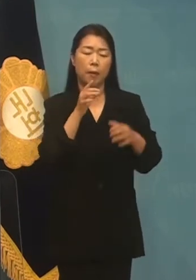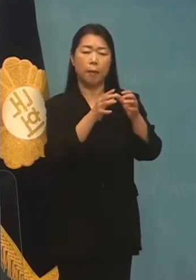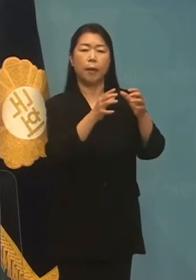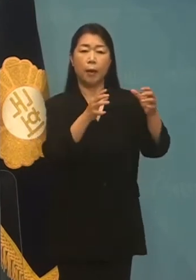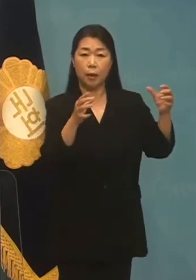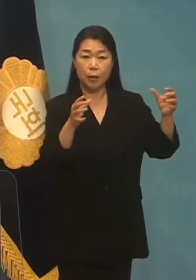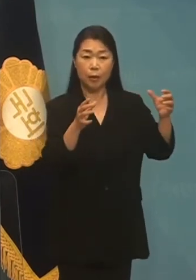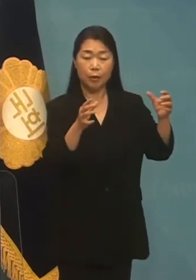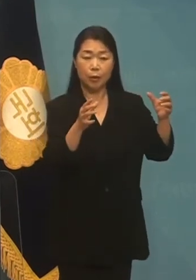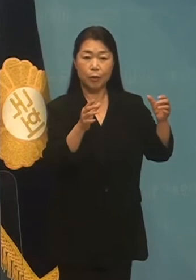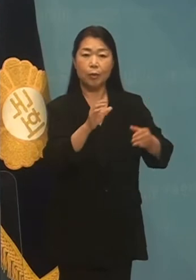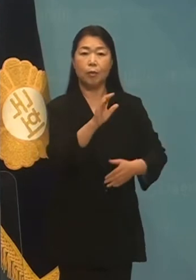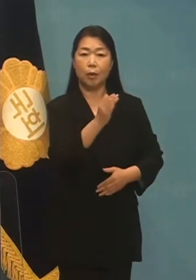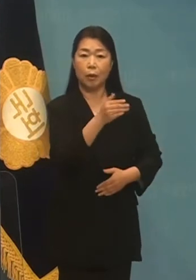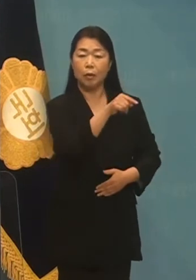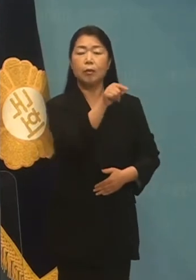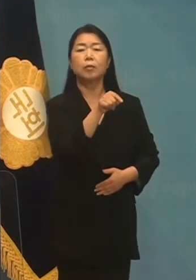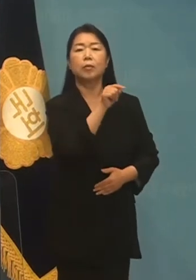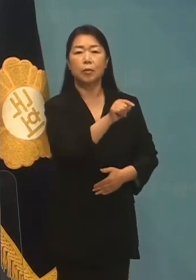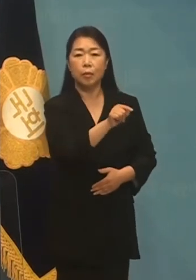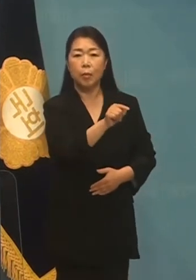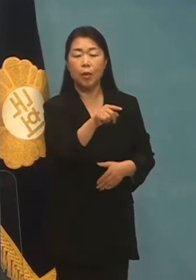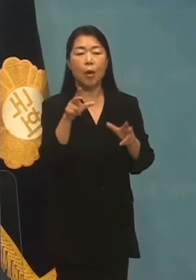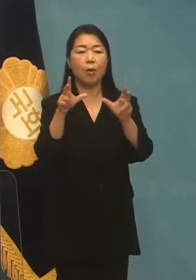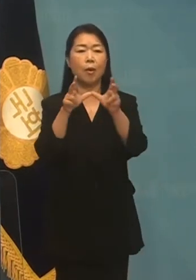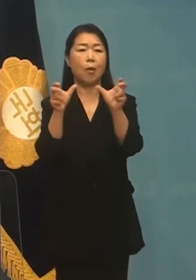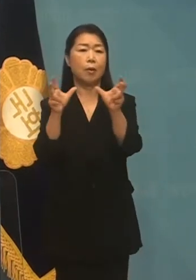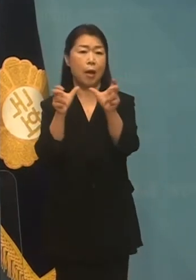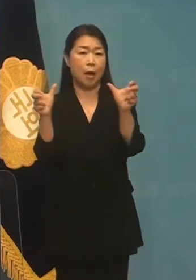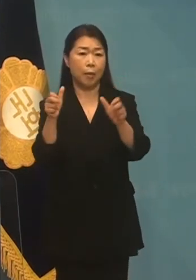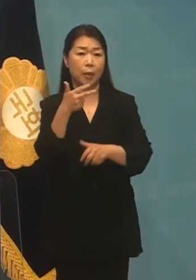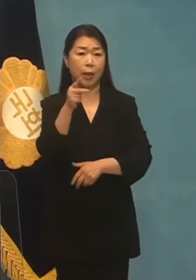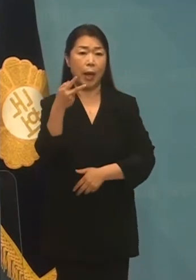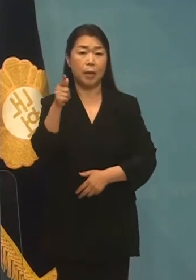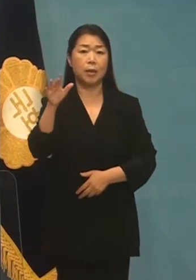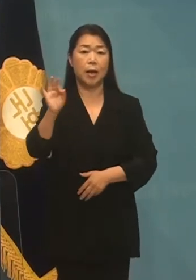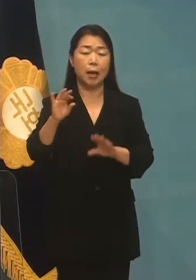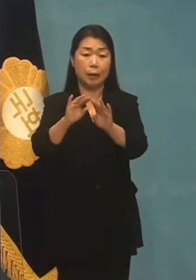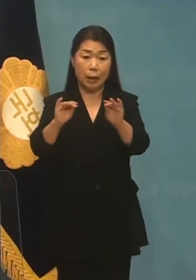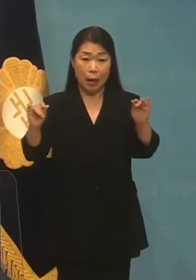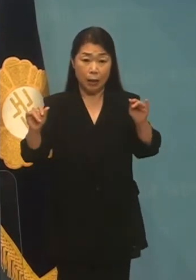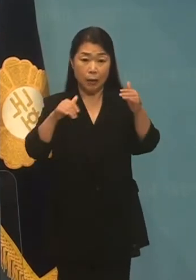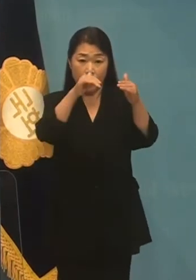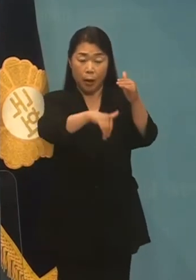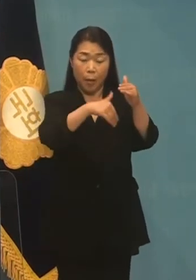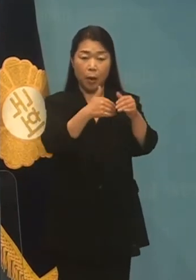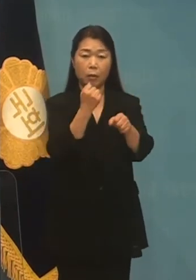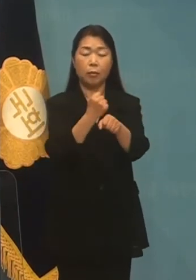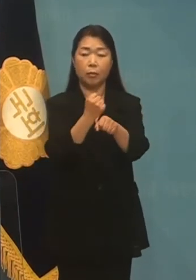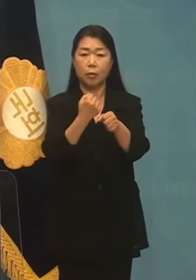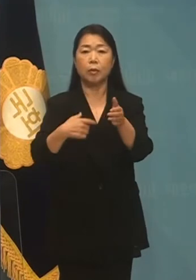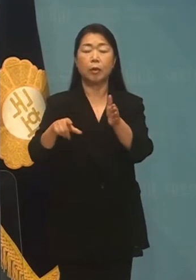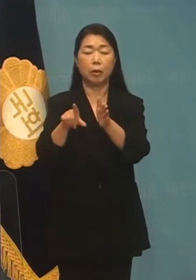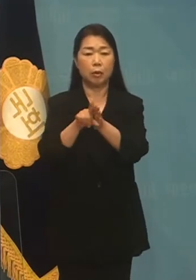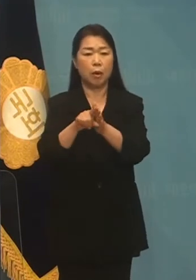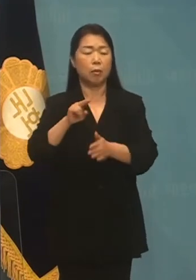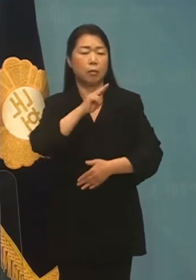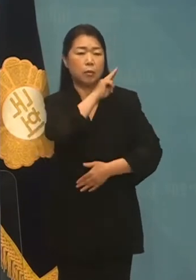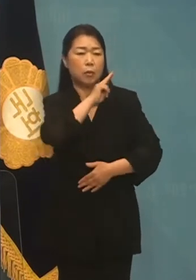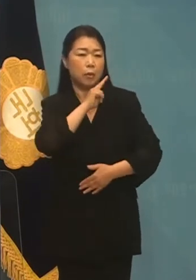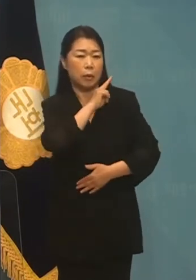논란의 중심이 되고 있는 성남 대장동 개발을 둘러싼 의혹을